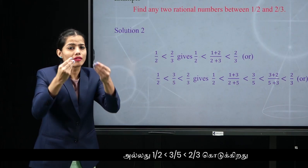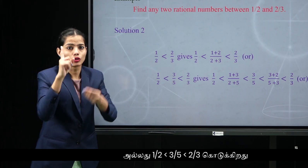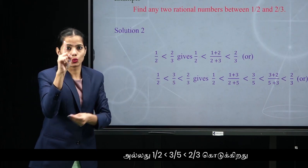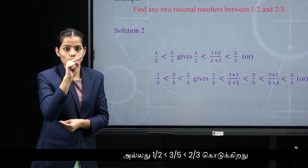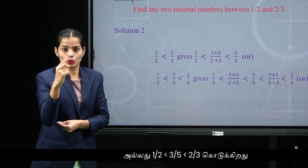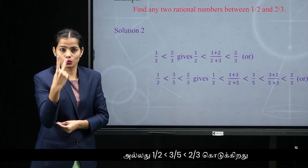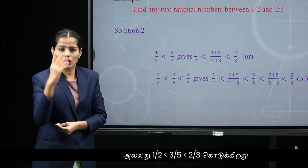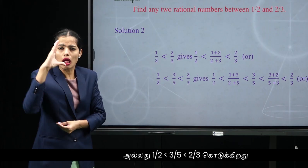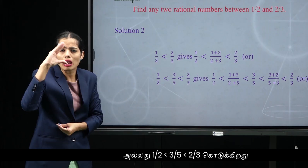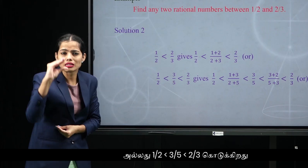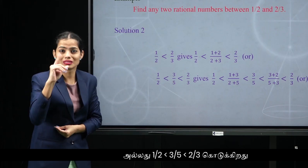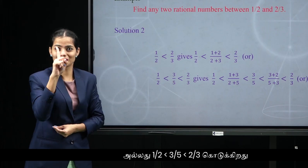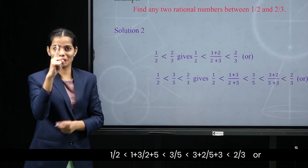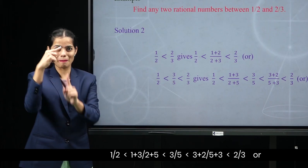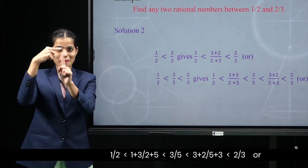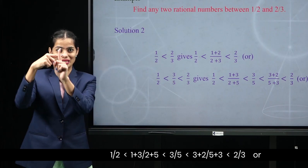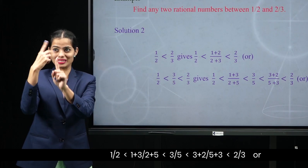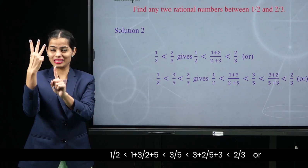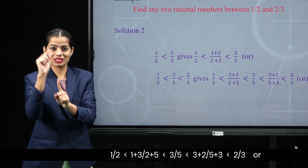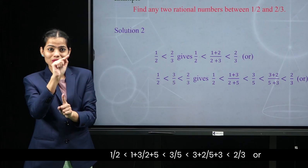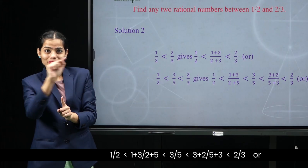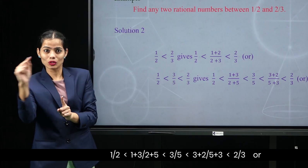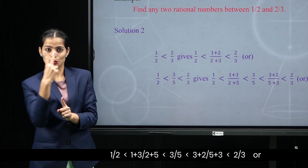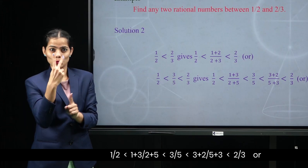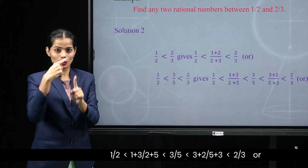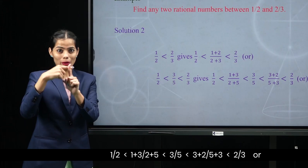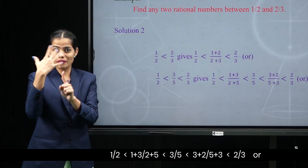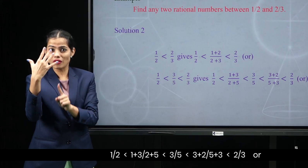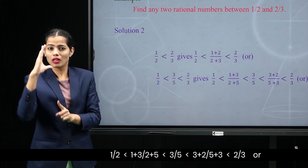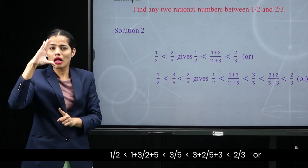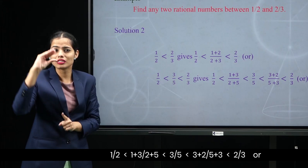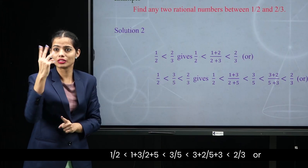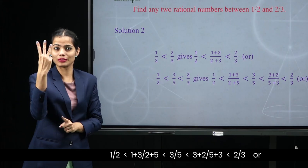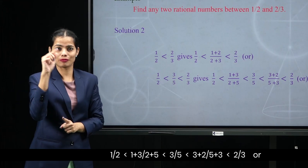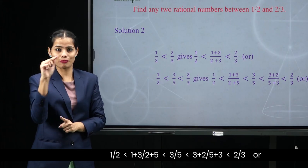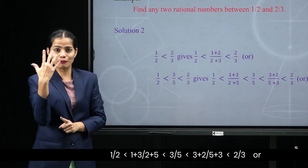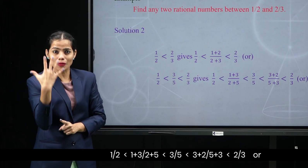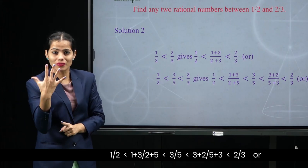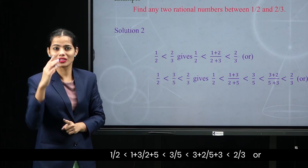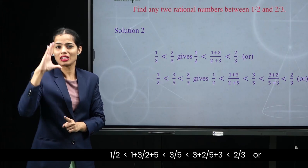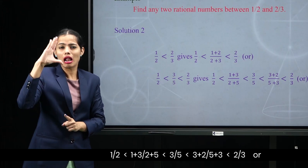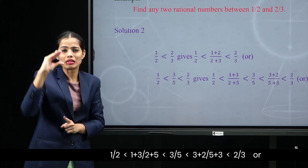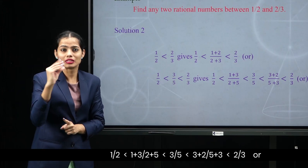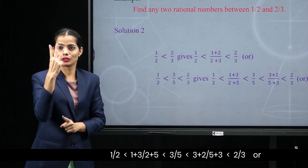விட பெரியது கொடுக்கிறது. 2/3 3 கூட்டல் 2/5 கூட்டல் 3 விட